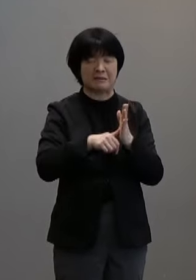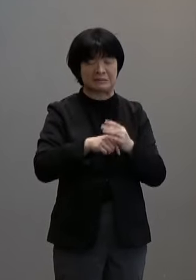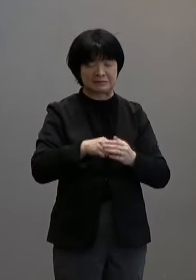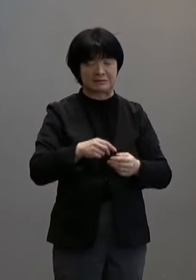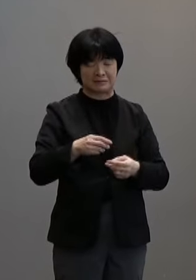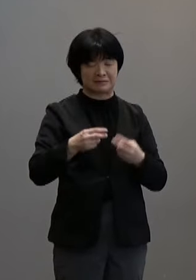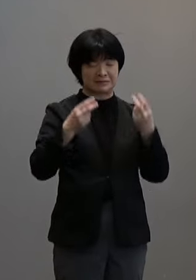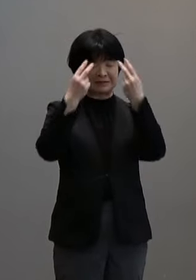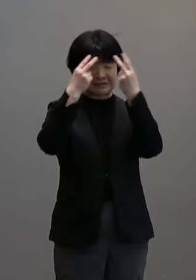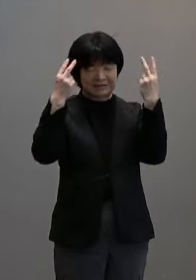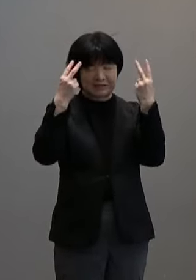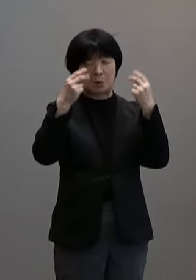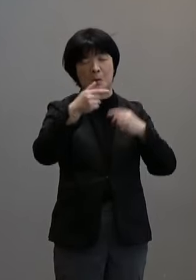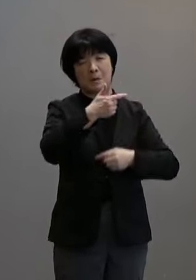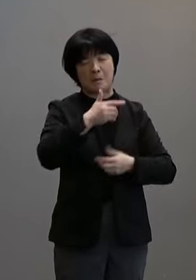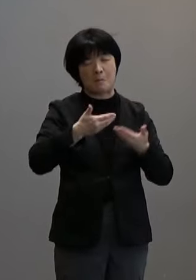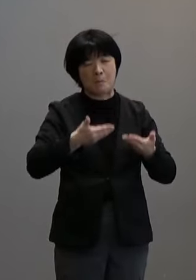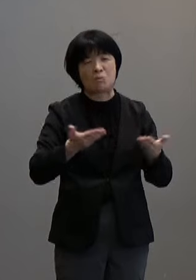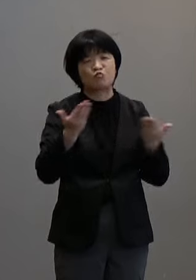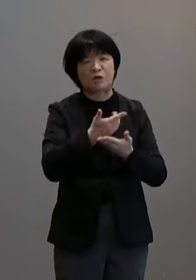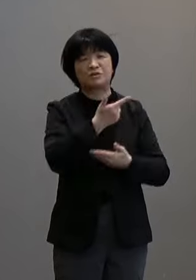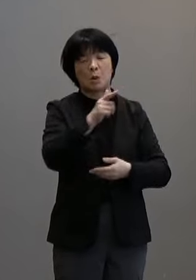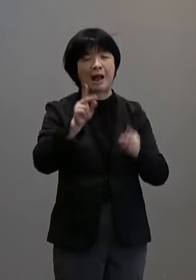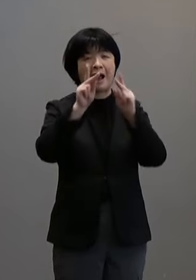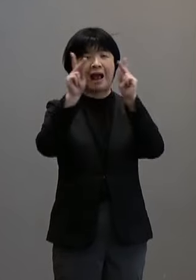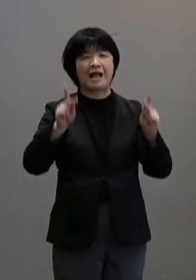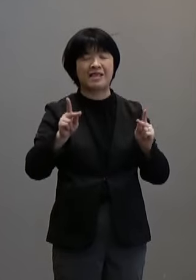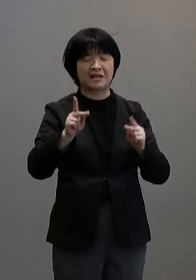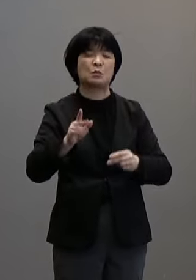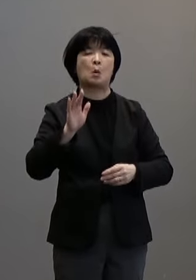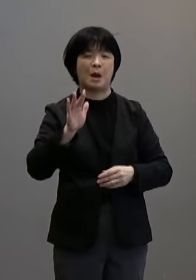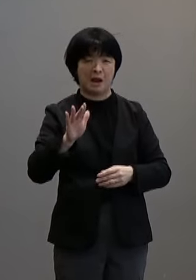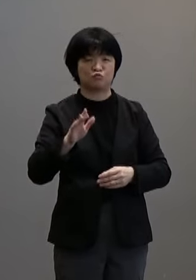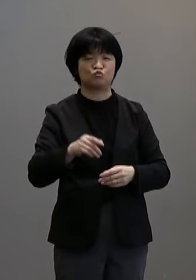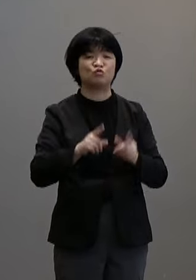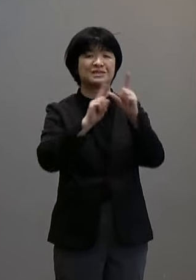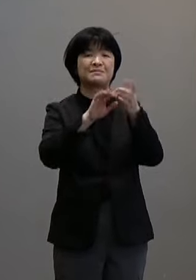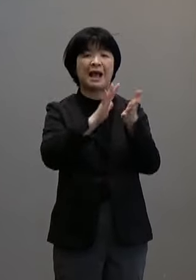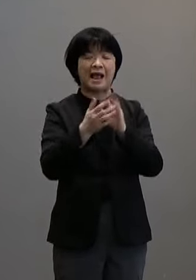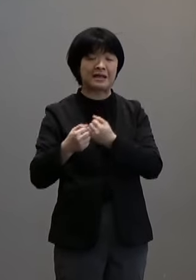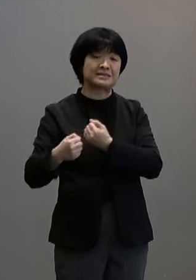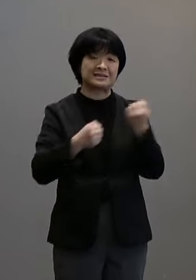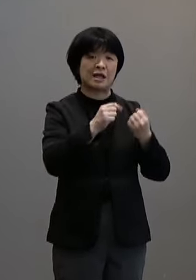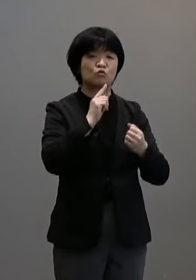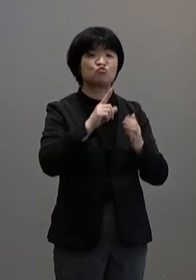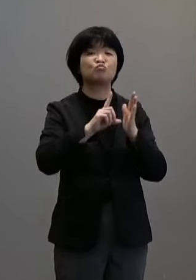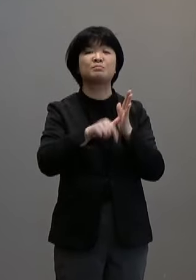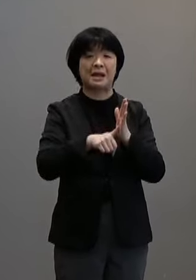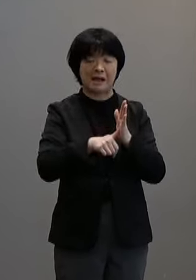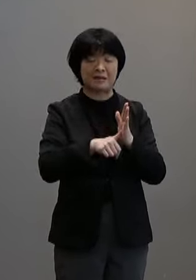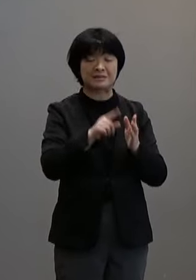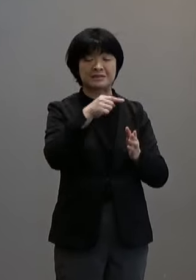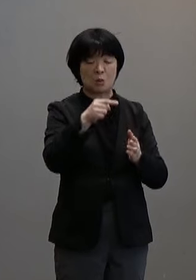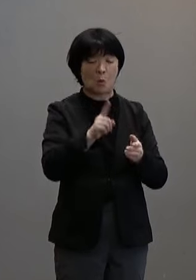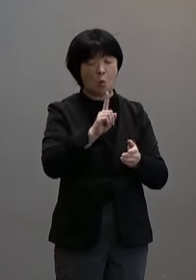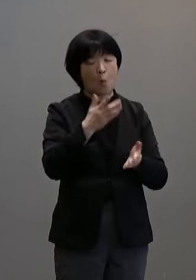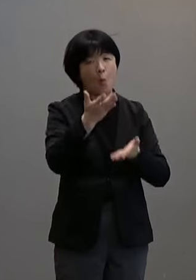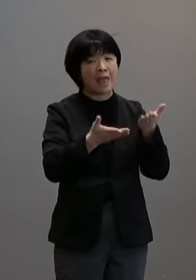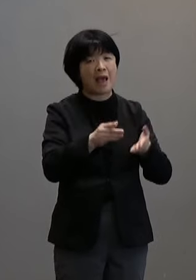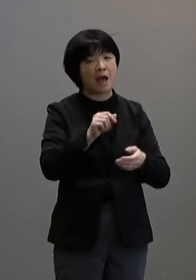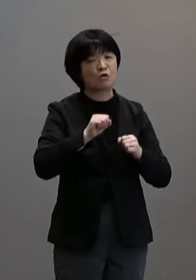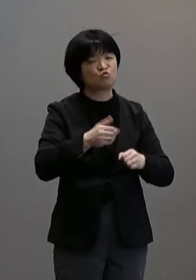った現象が生じるという課題も指摘されています。で県内に避難される方へのフォローやケアについてどう対応していくかを考えを